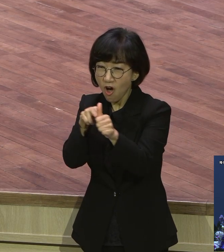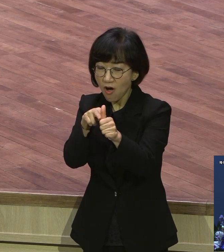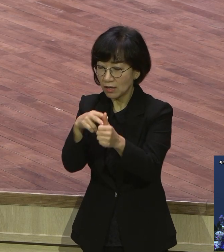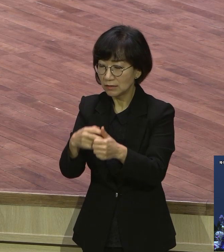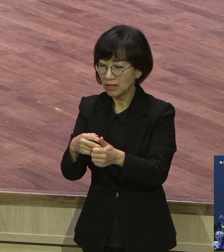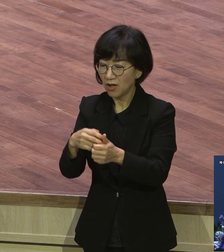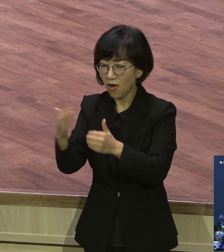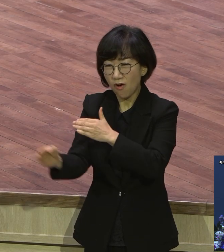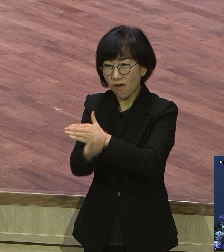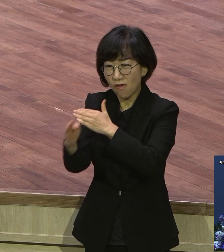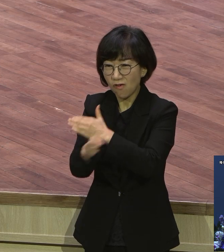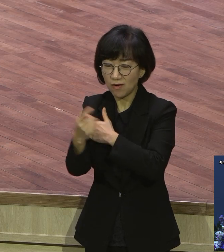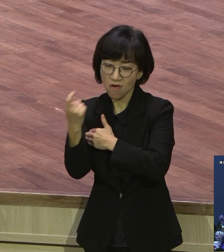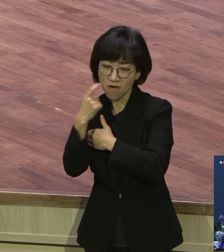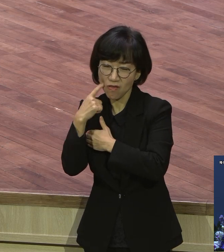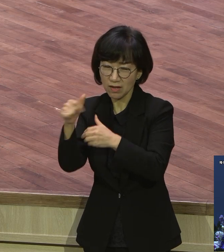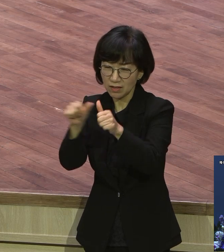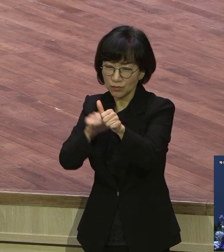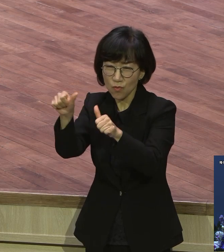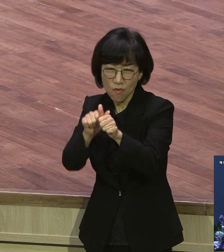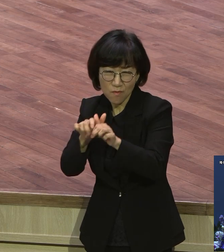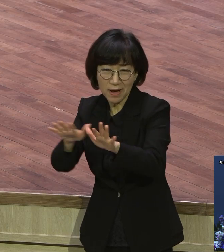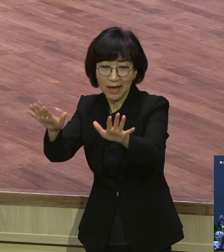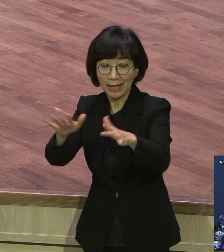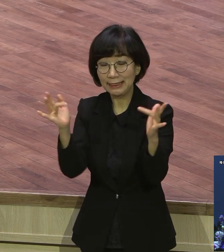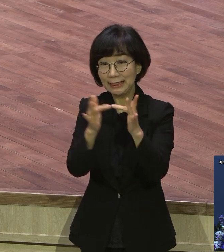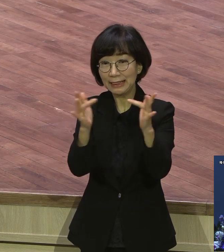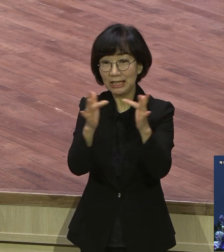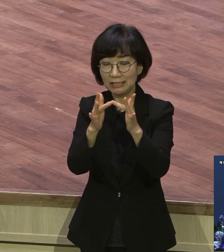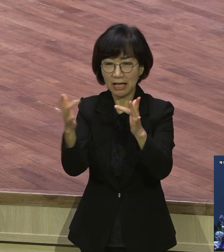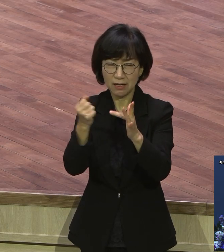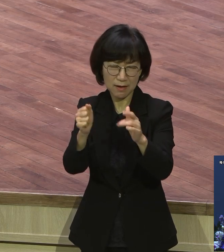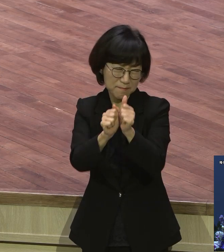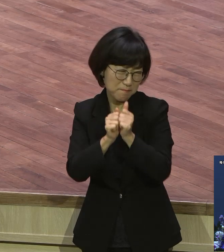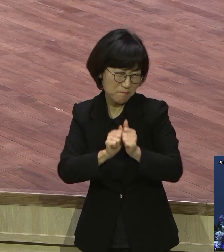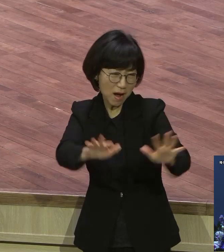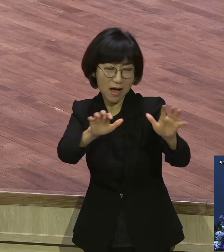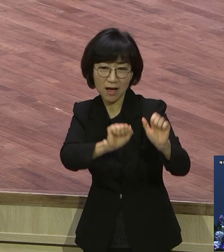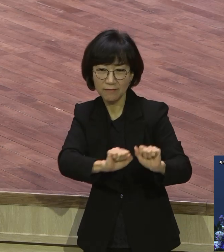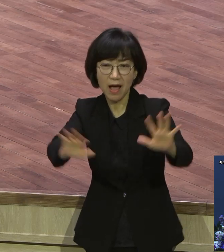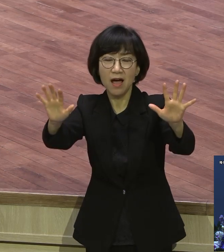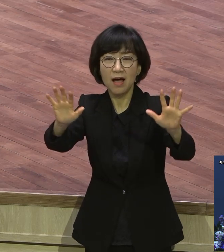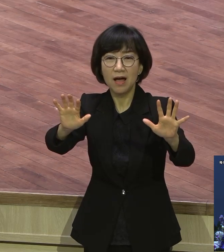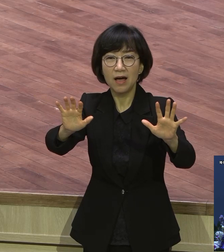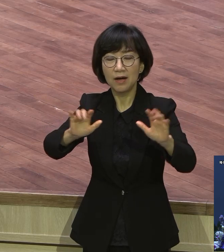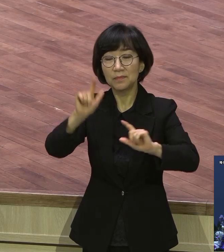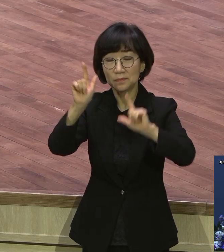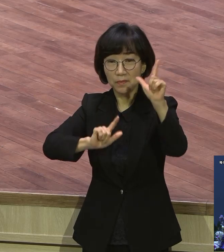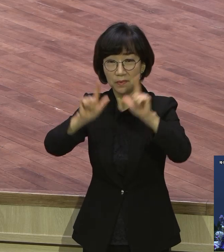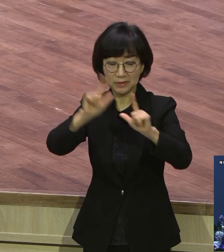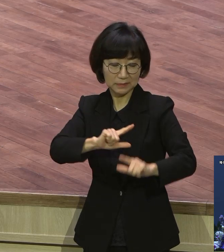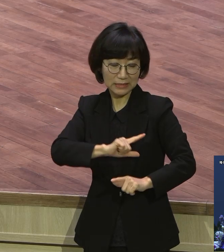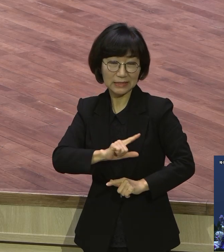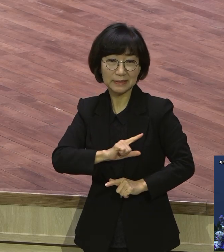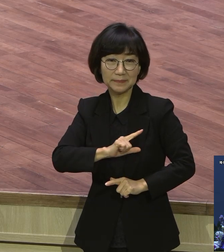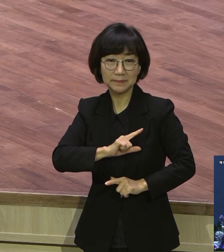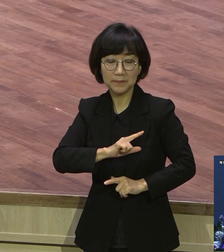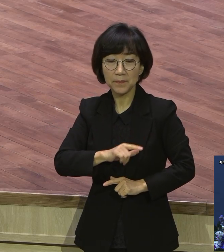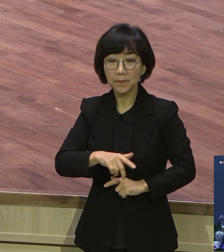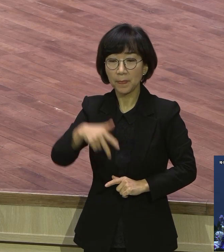소문이 미디어나 이런 인터넷 등을 통해 빠르게 확산되는 그 현상을 말하는데